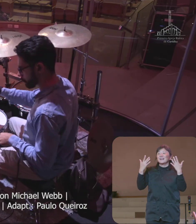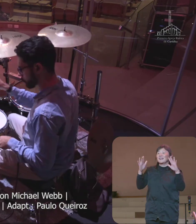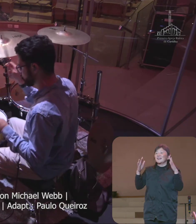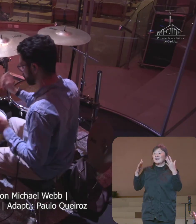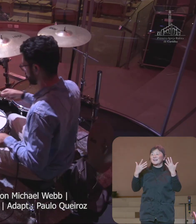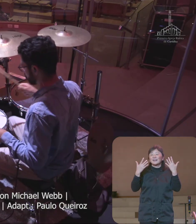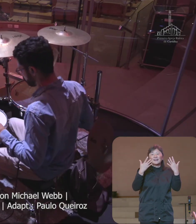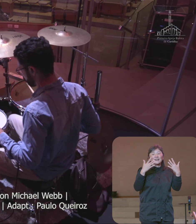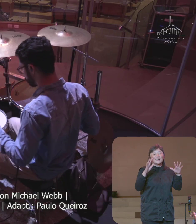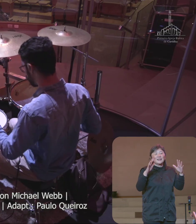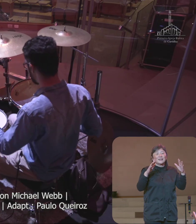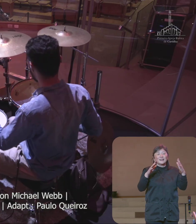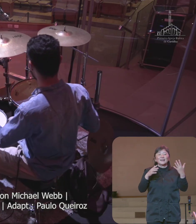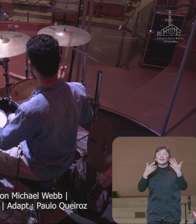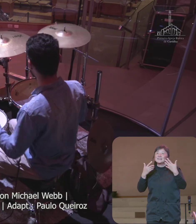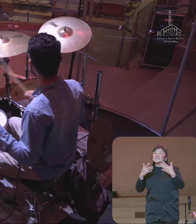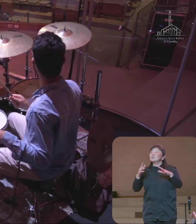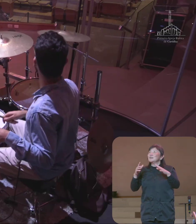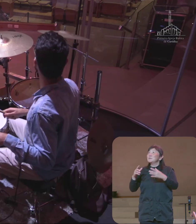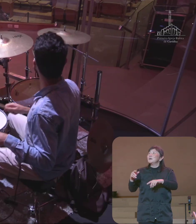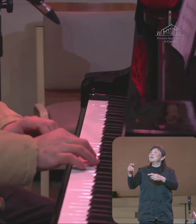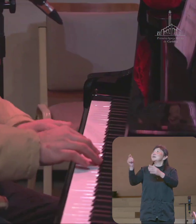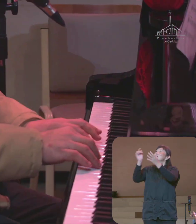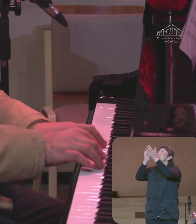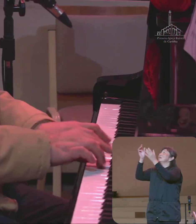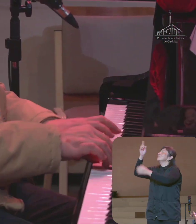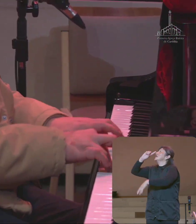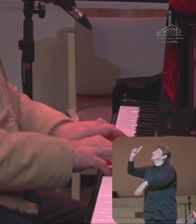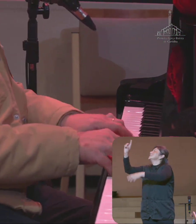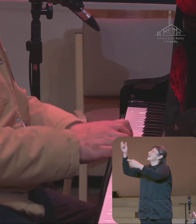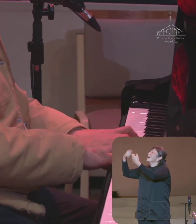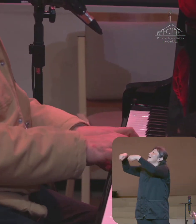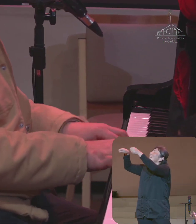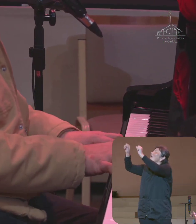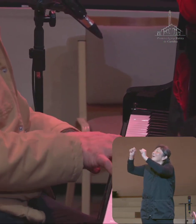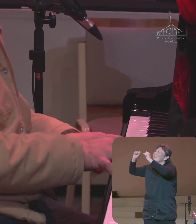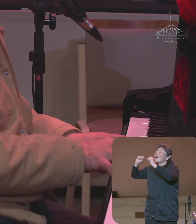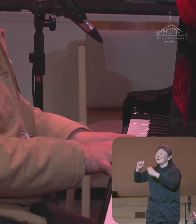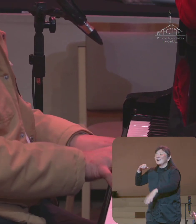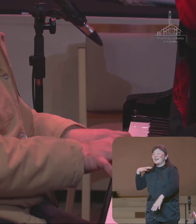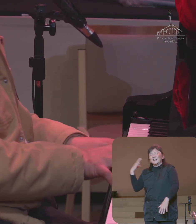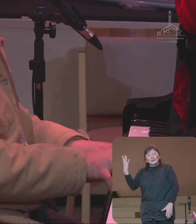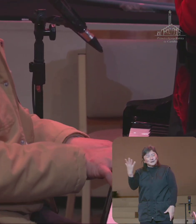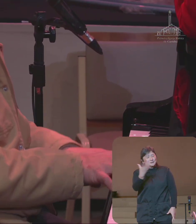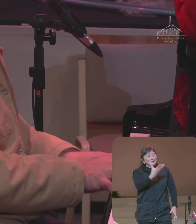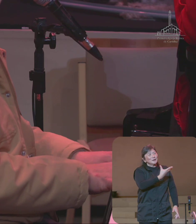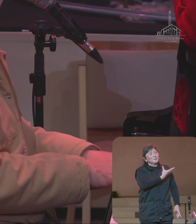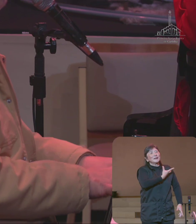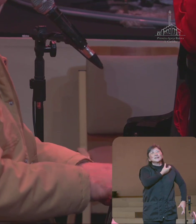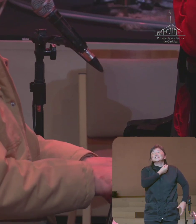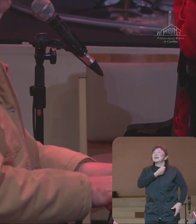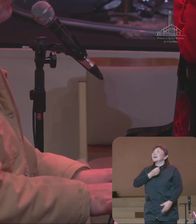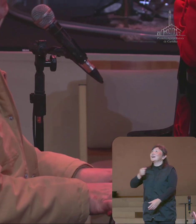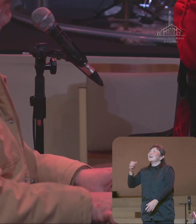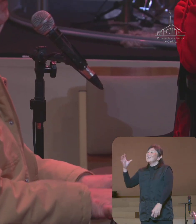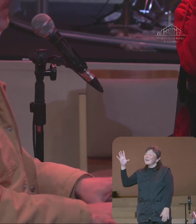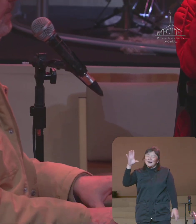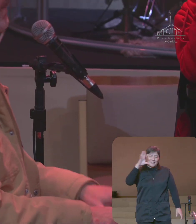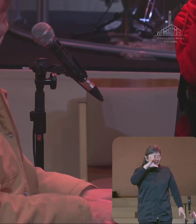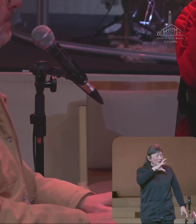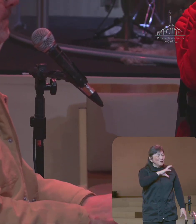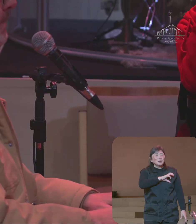permita que a gente fique olhando a vida do nosso irmão e se comparando, achando que o Senhor só usa a vida do outro. Não, o Senhor tem missão e vida